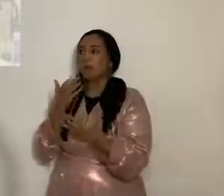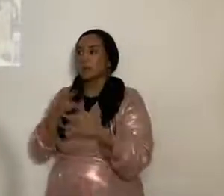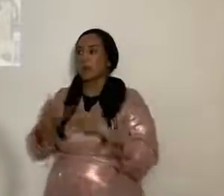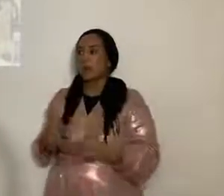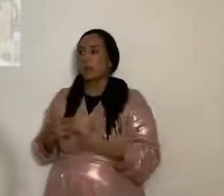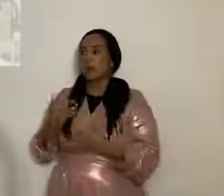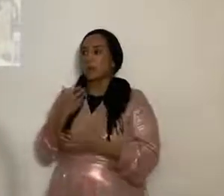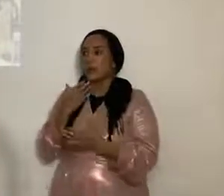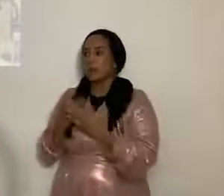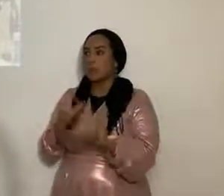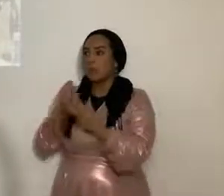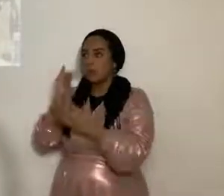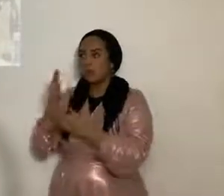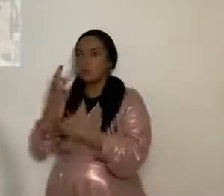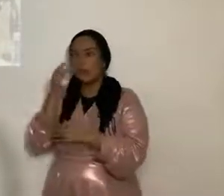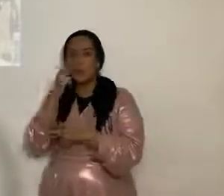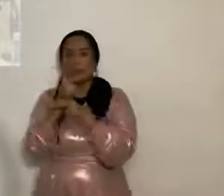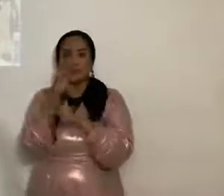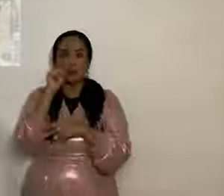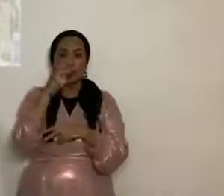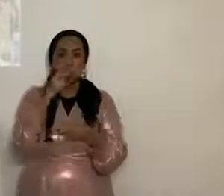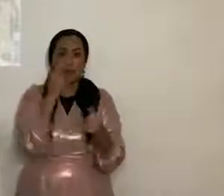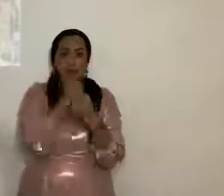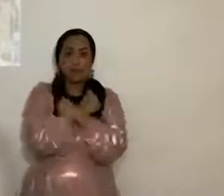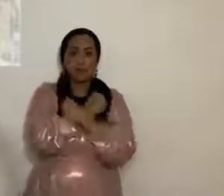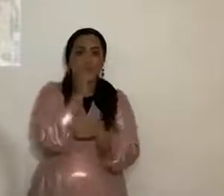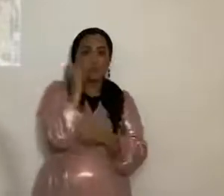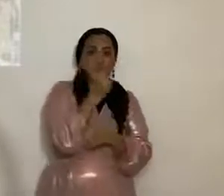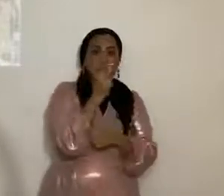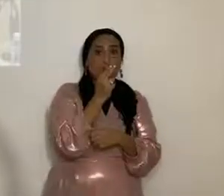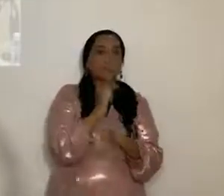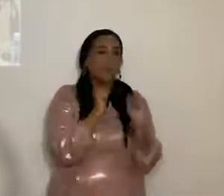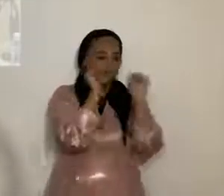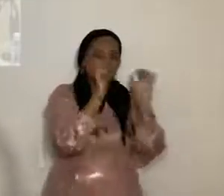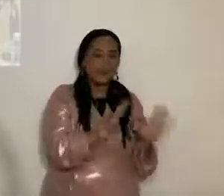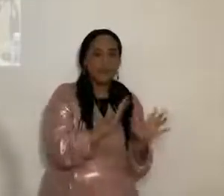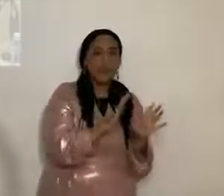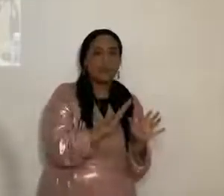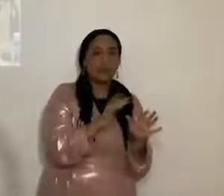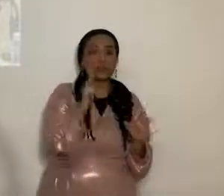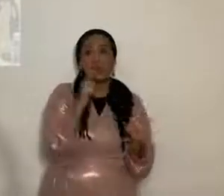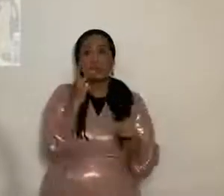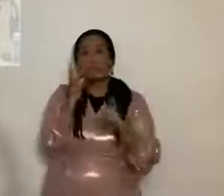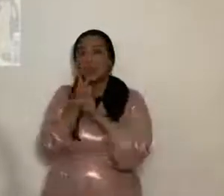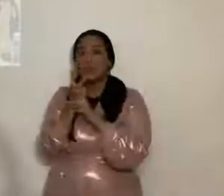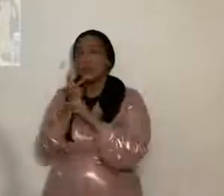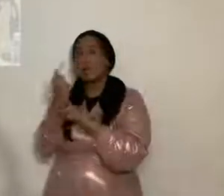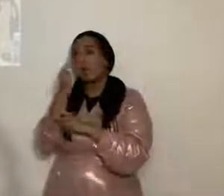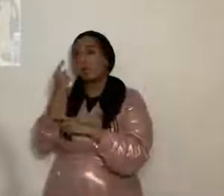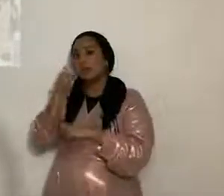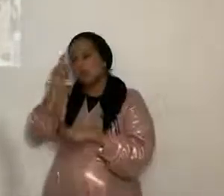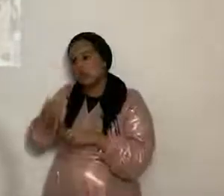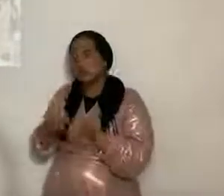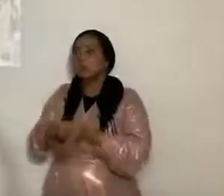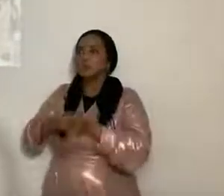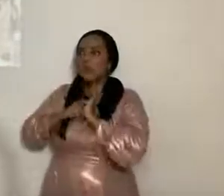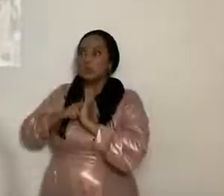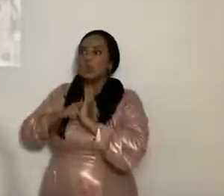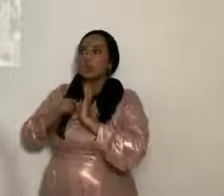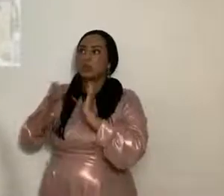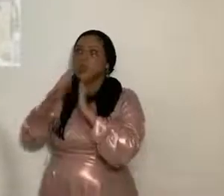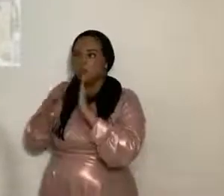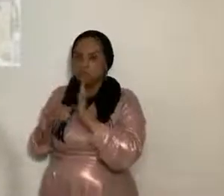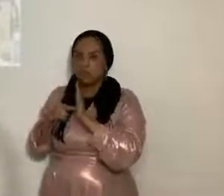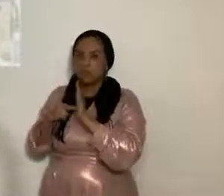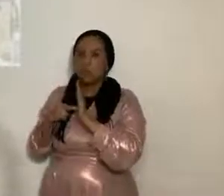vas a guardar la Torá? ¿Por amor a Yahweh? La consecuencia es buena. ¿La vas a guardar por apantallar, por aparentar a